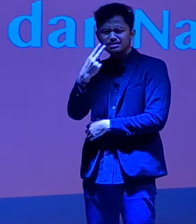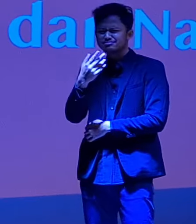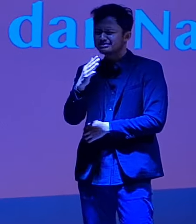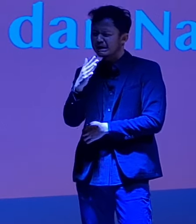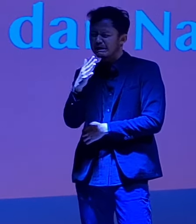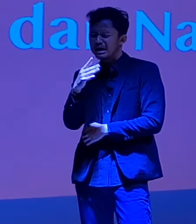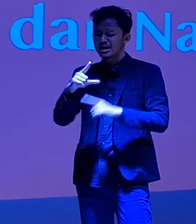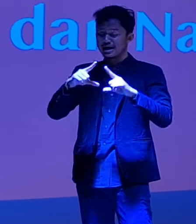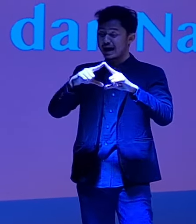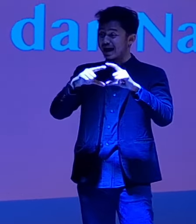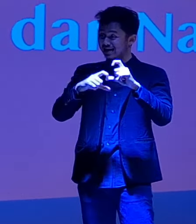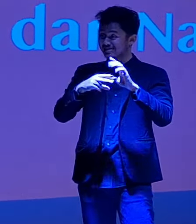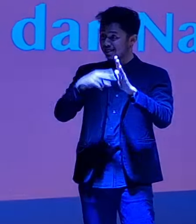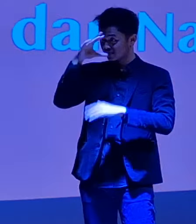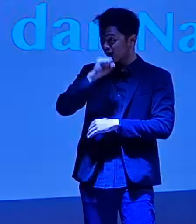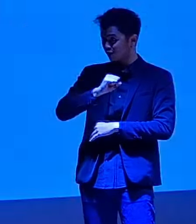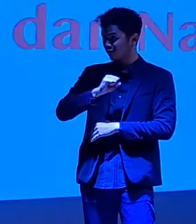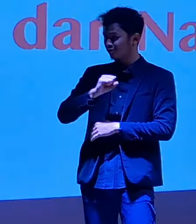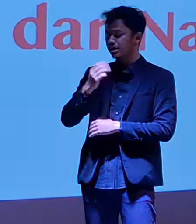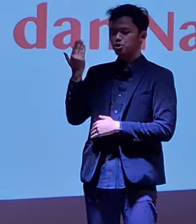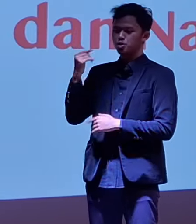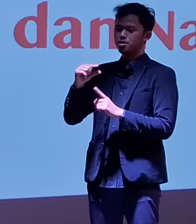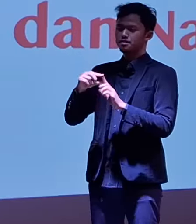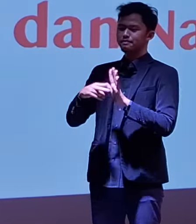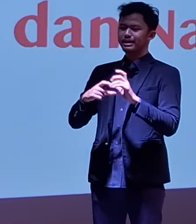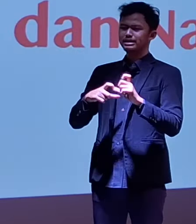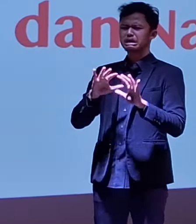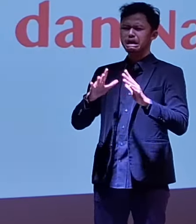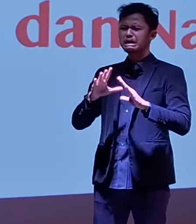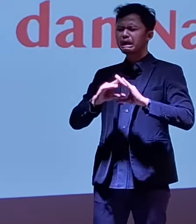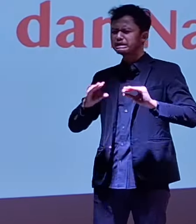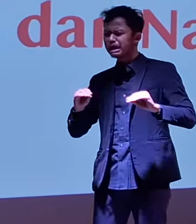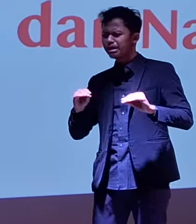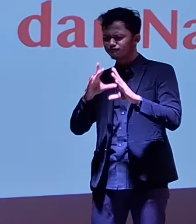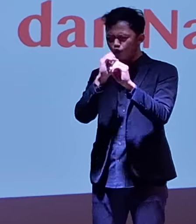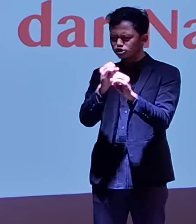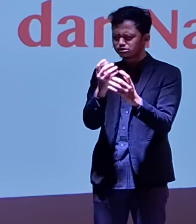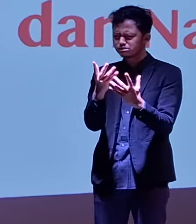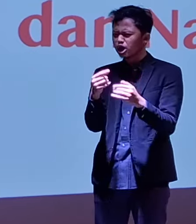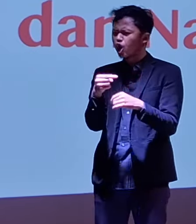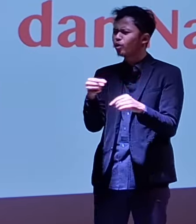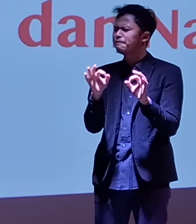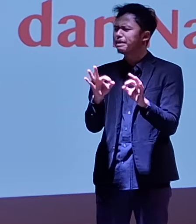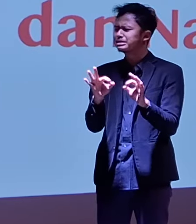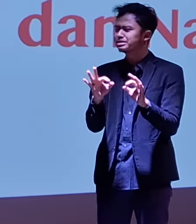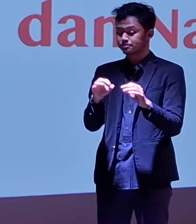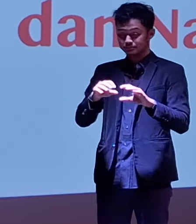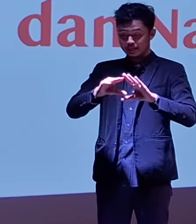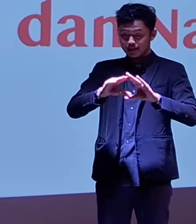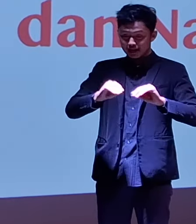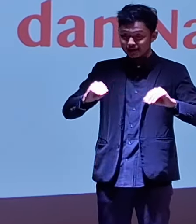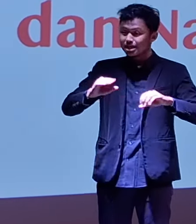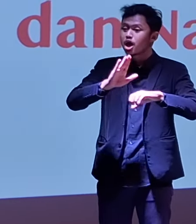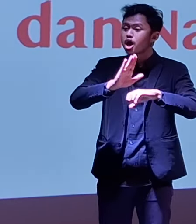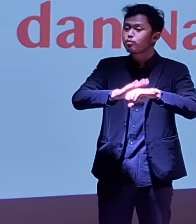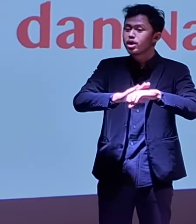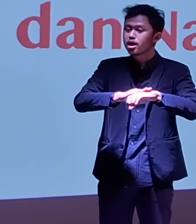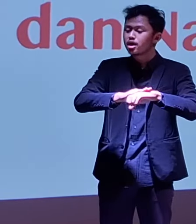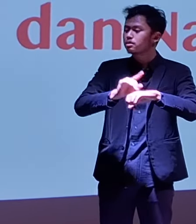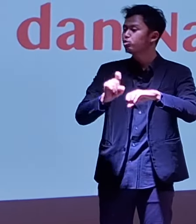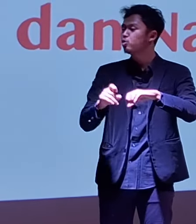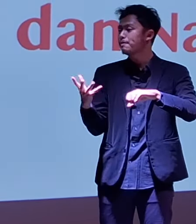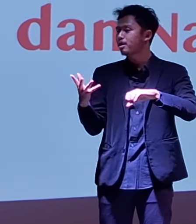tepat. Karena ini adalah sebuah kegiatan budaya yang memerlukan ruang